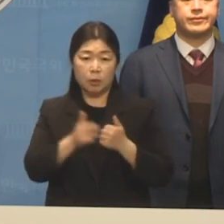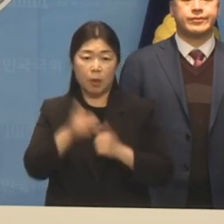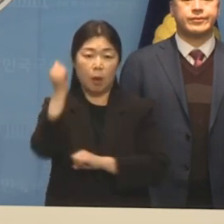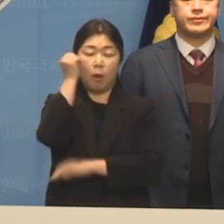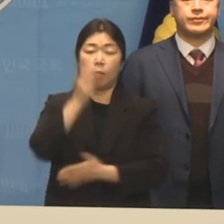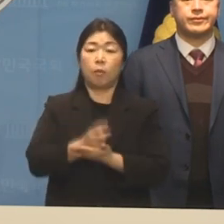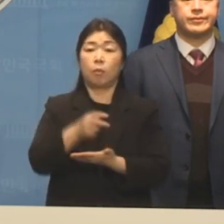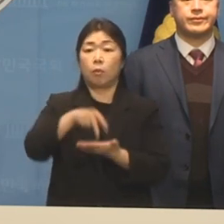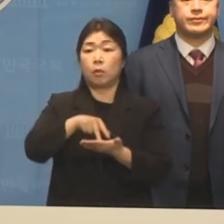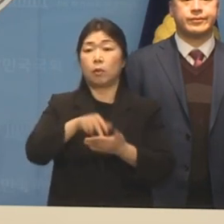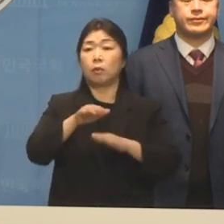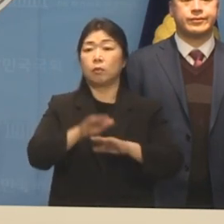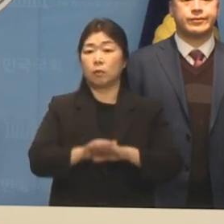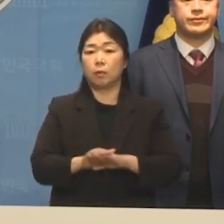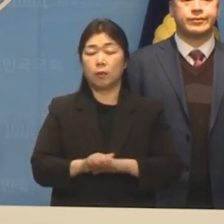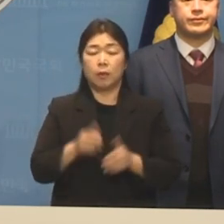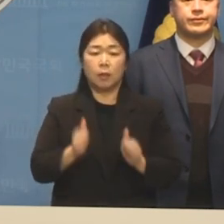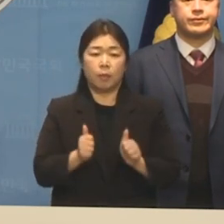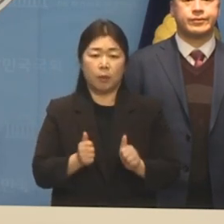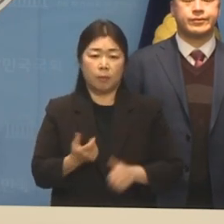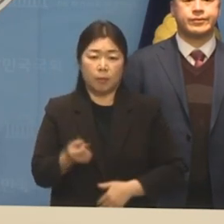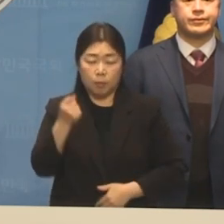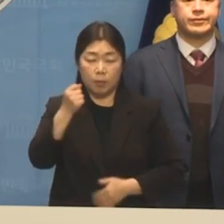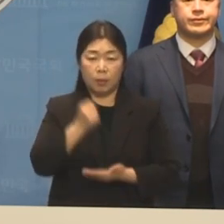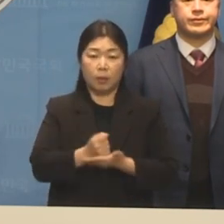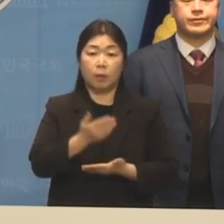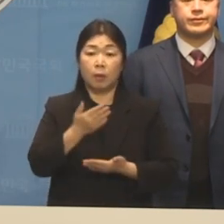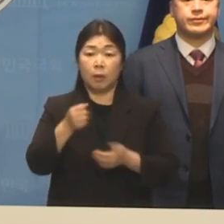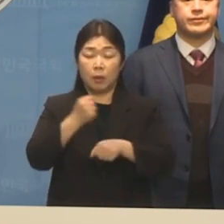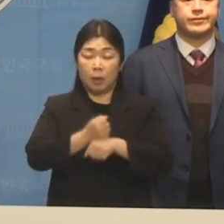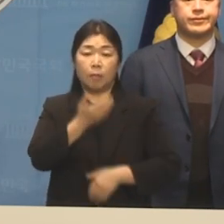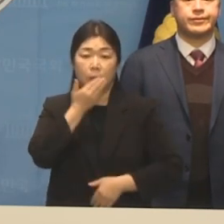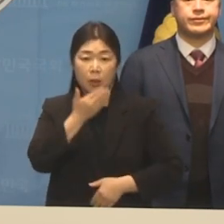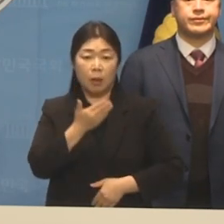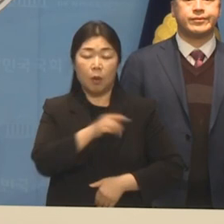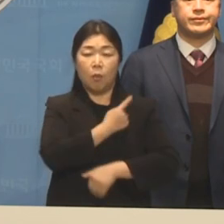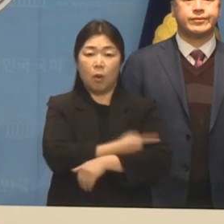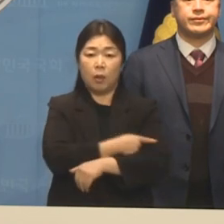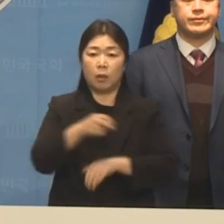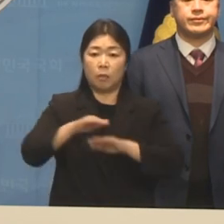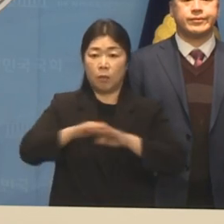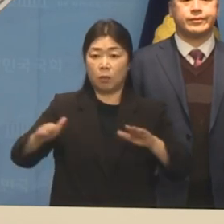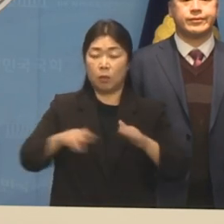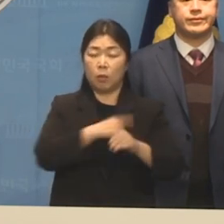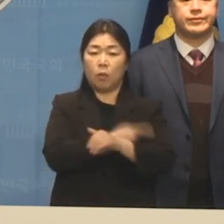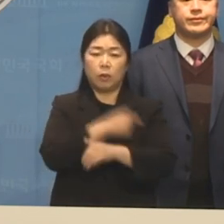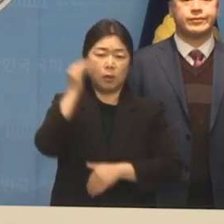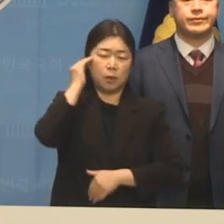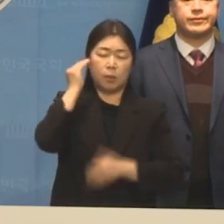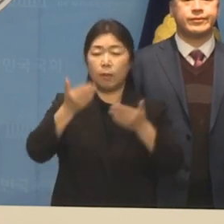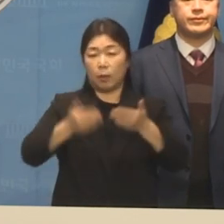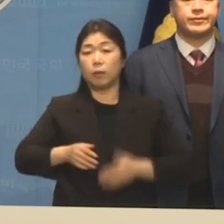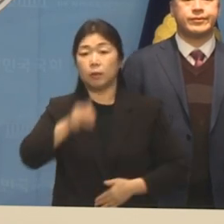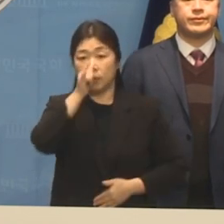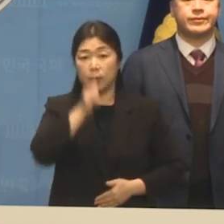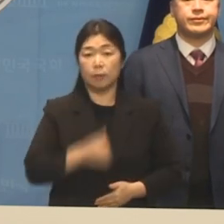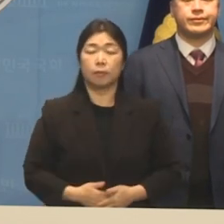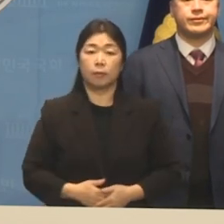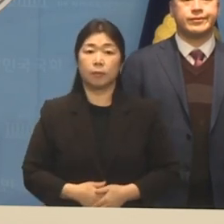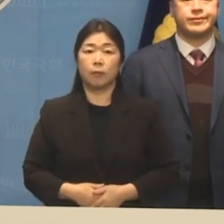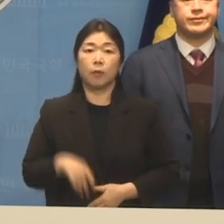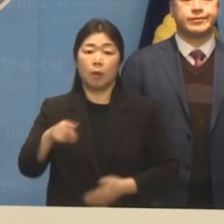보장한 신속한 재판을 받을 권리 평등권을 침해받고 있다이는 사법 취약계층에